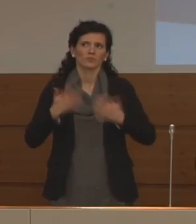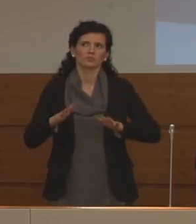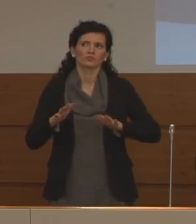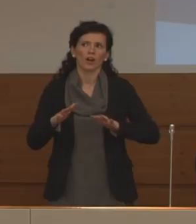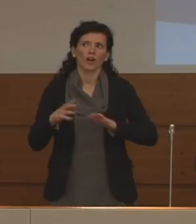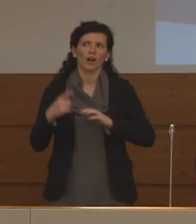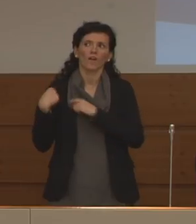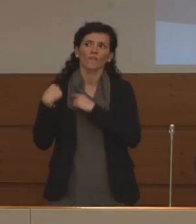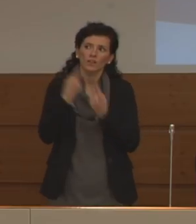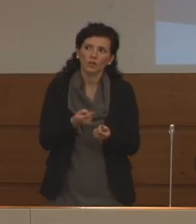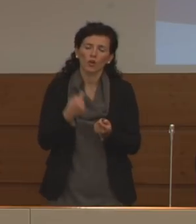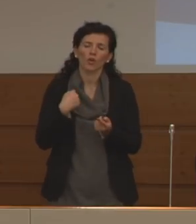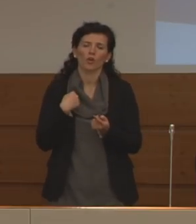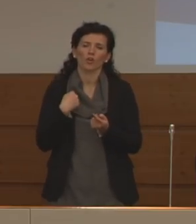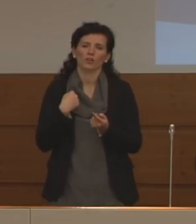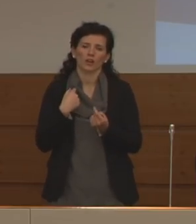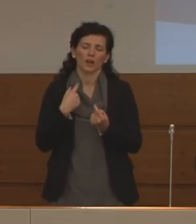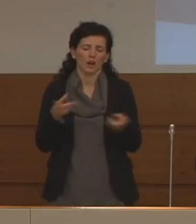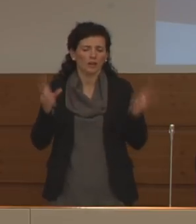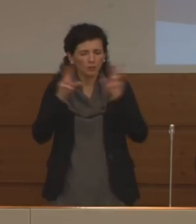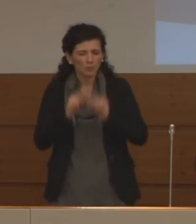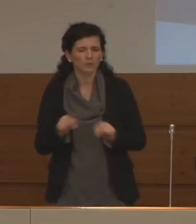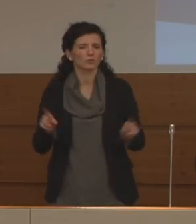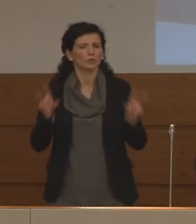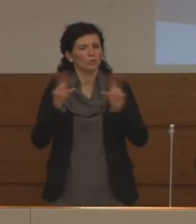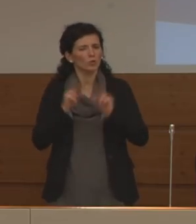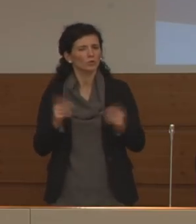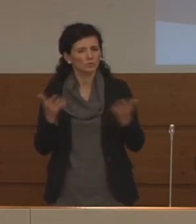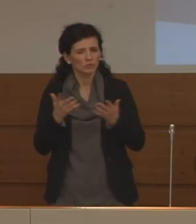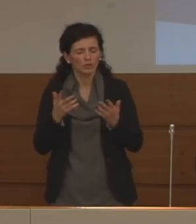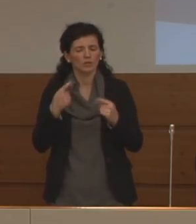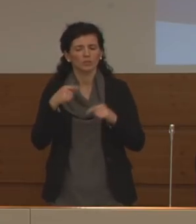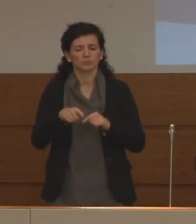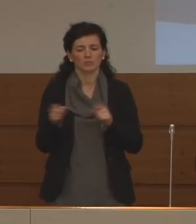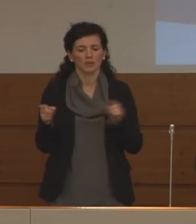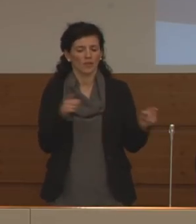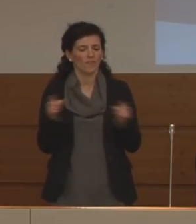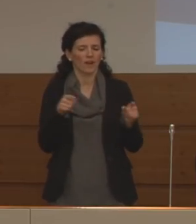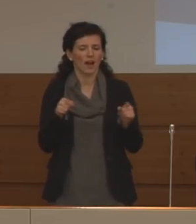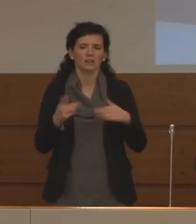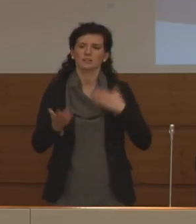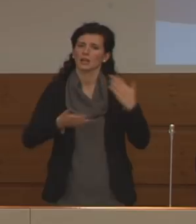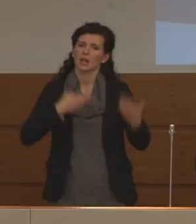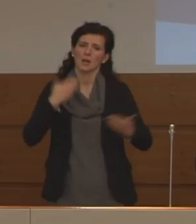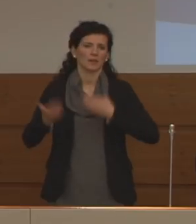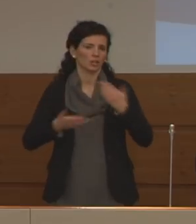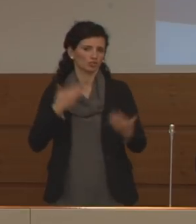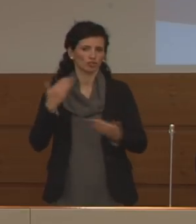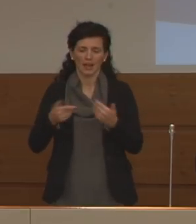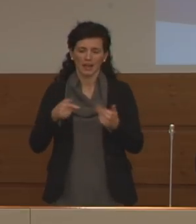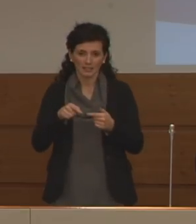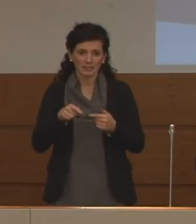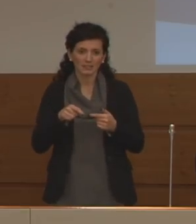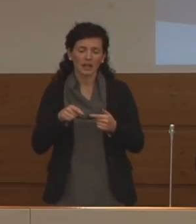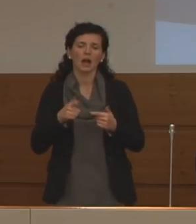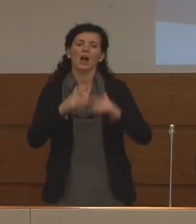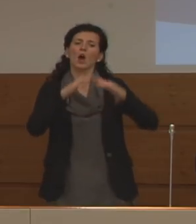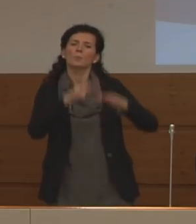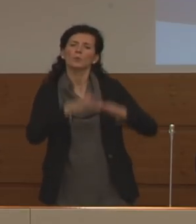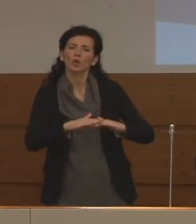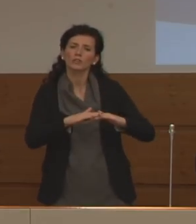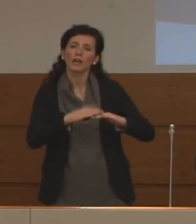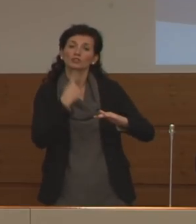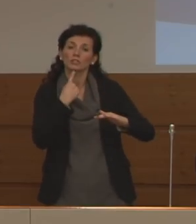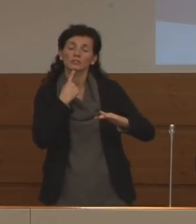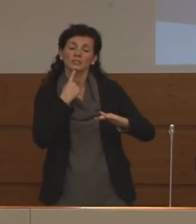ripetutamente che questa è una fase contingenza le emergenziale in cui vanno protetti soggetti